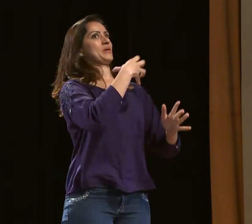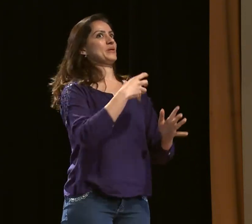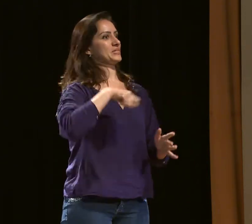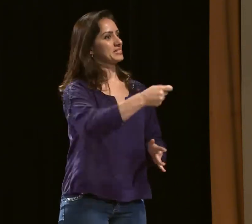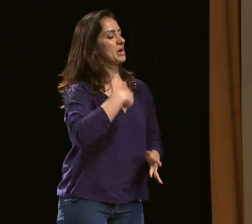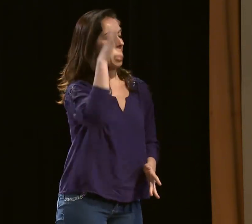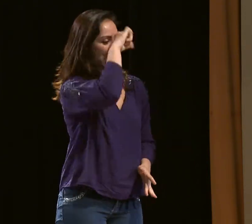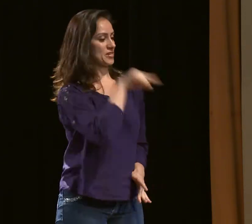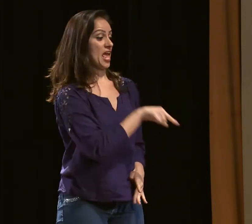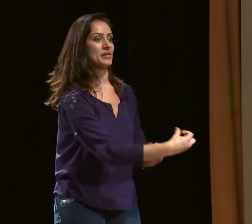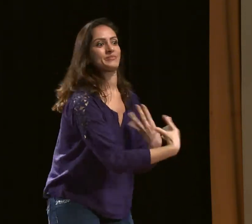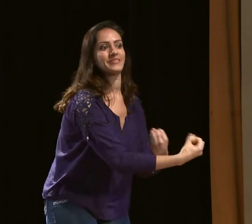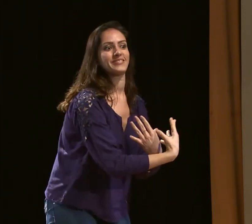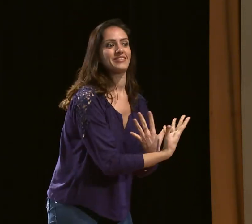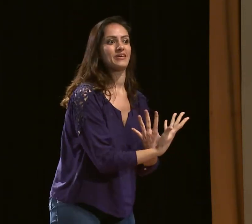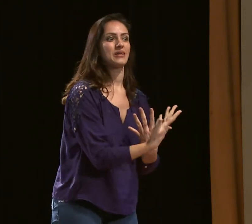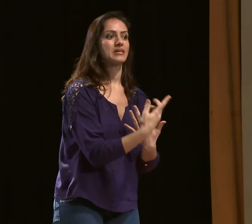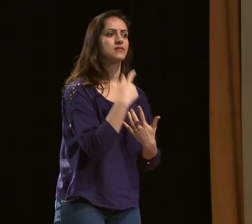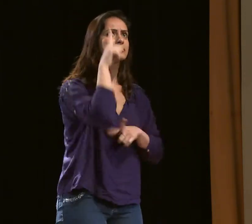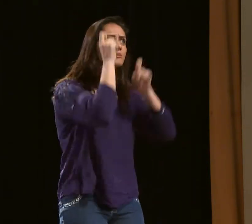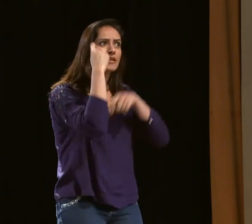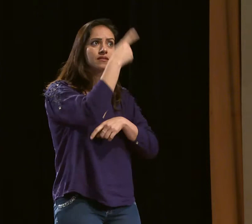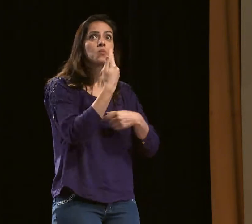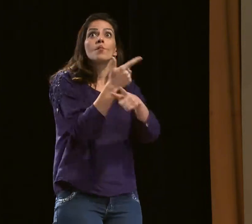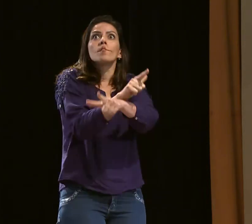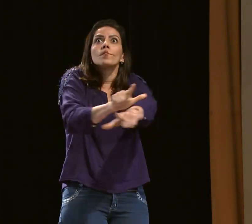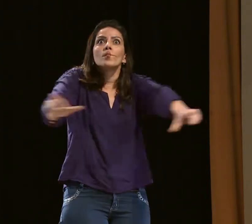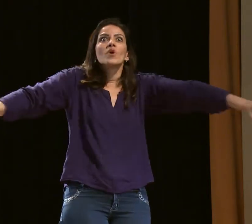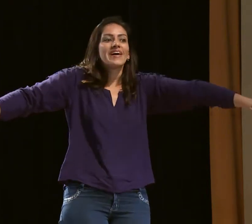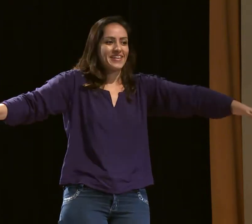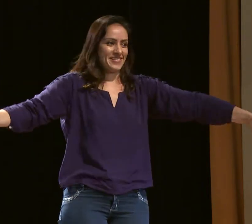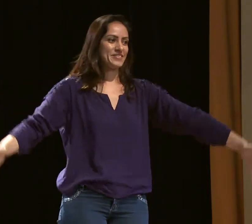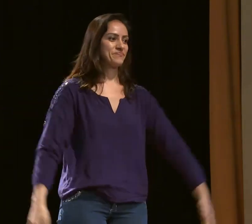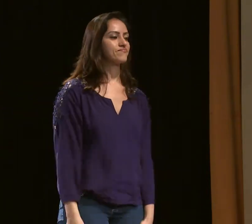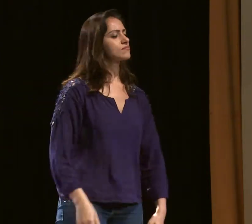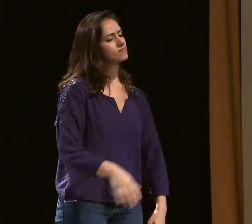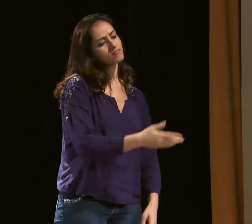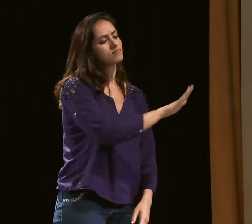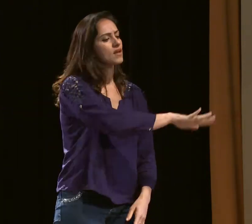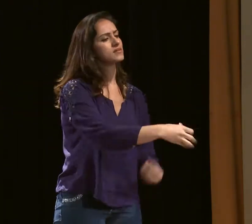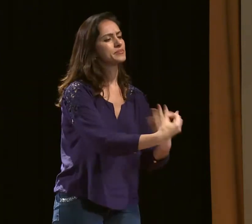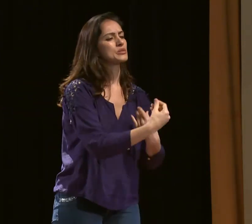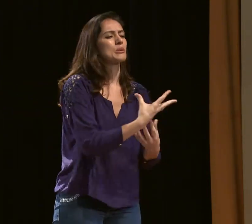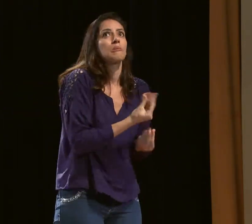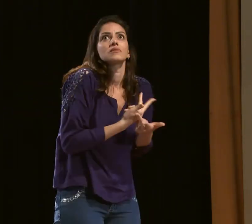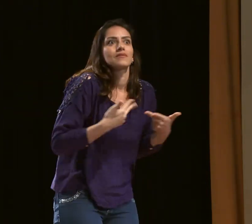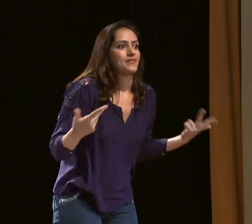ficou realmente muito registrado para mim. Eu aprendi o sinal que o aluno me ensinou através da expressão e o sinal que ele fez se referindo àquilo.